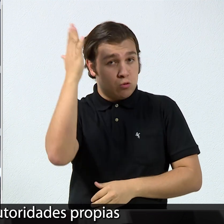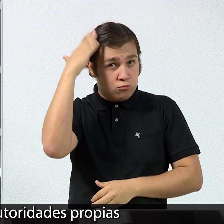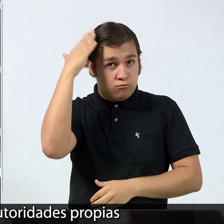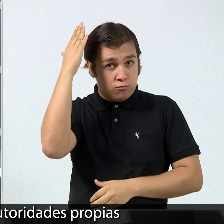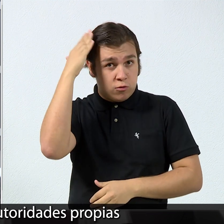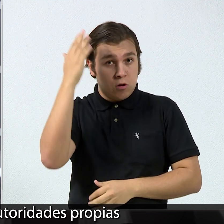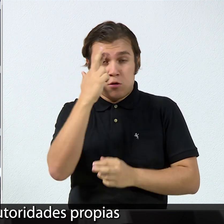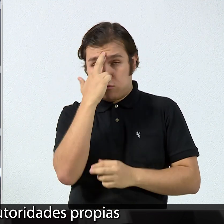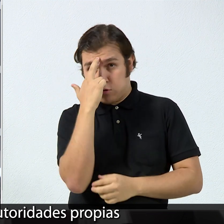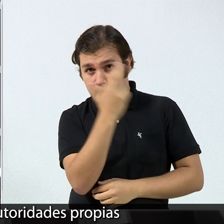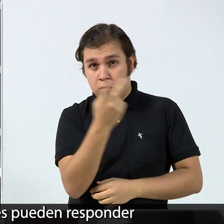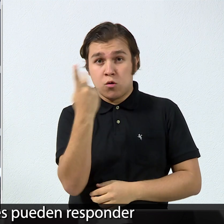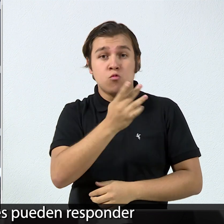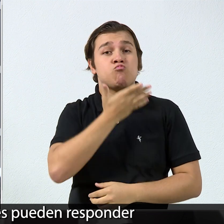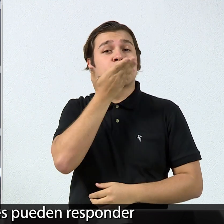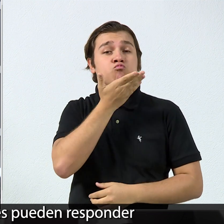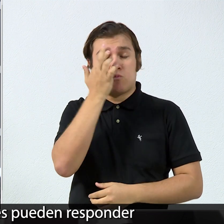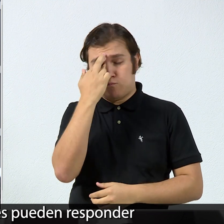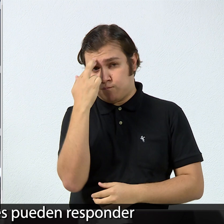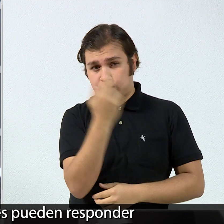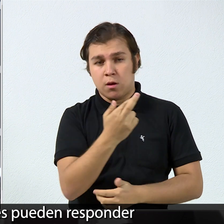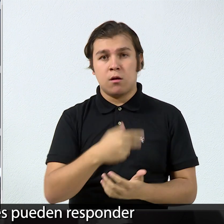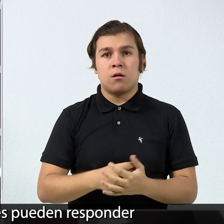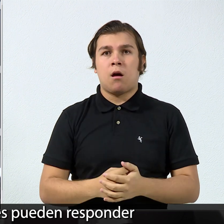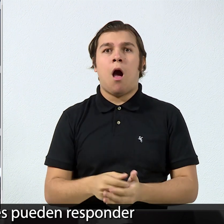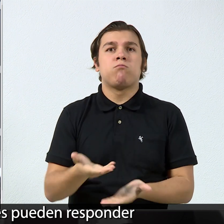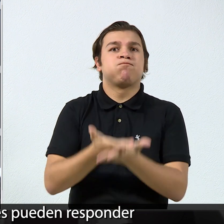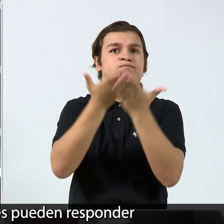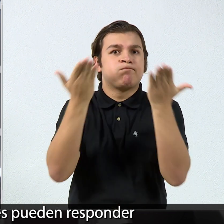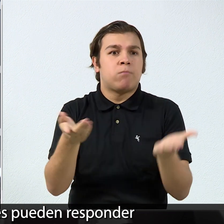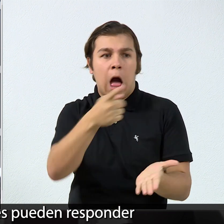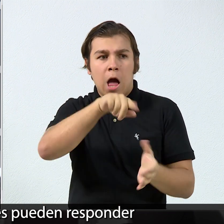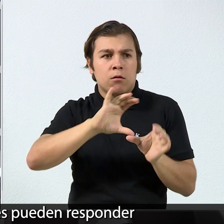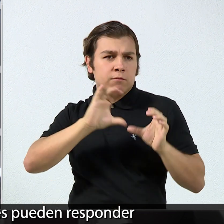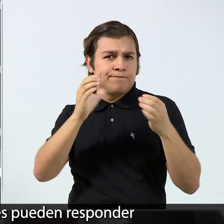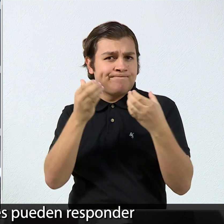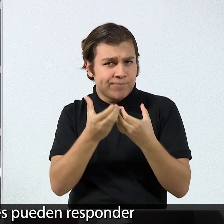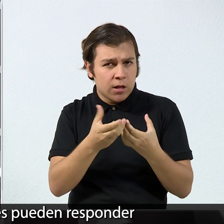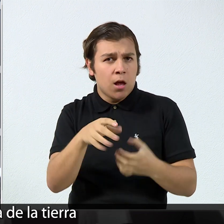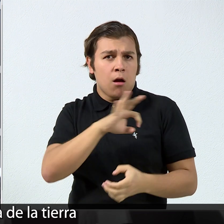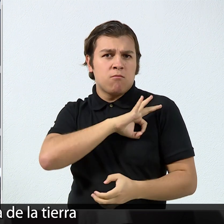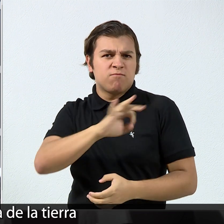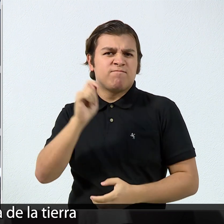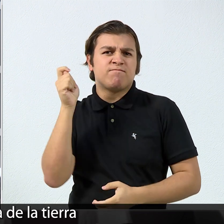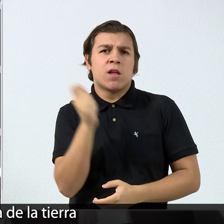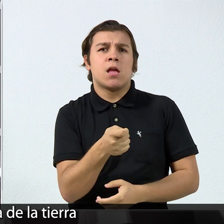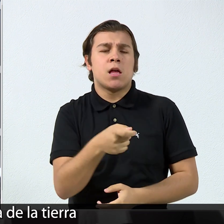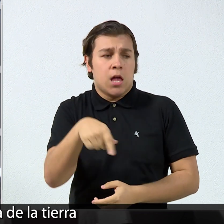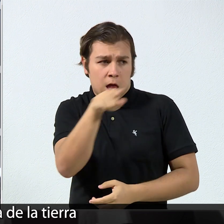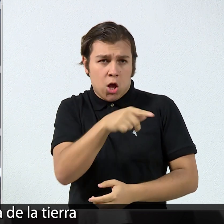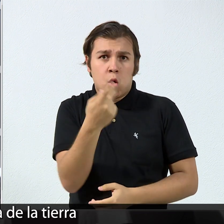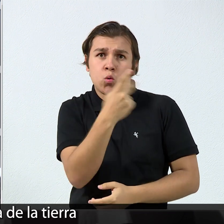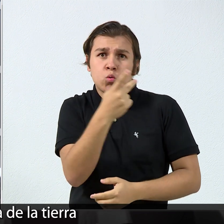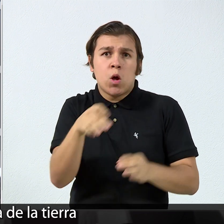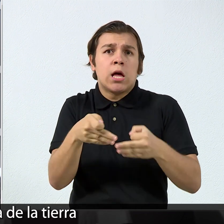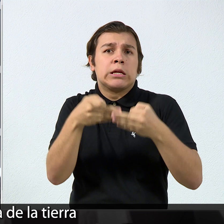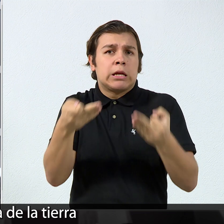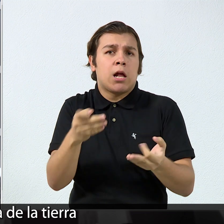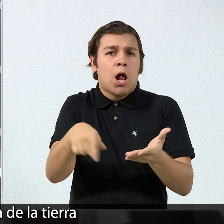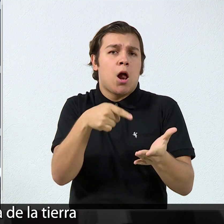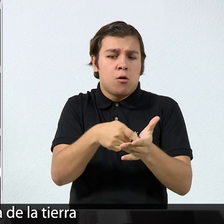con sus usos y costumbres. Hoy, las comunidades pueden responder a diferentes fórmulas de tenencia de la tierra